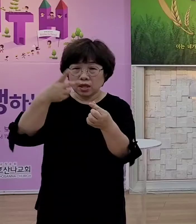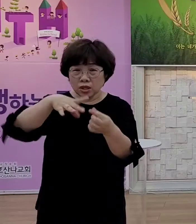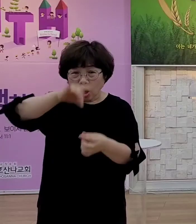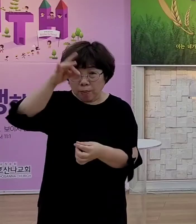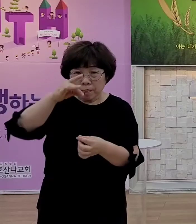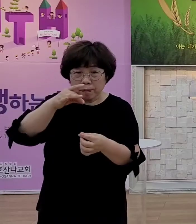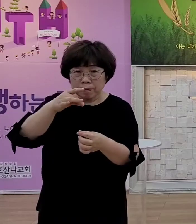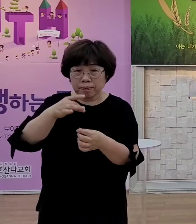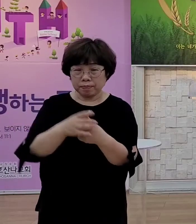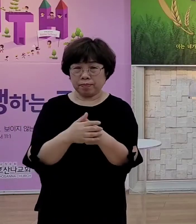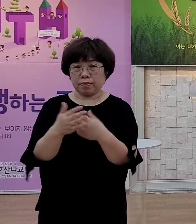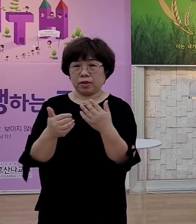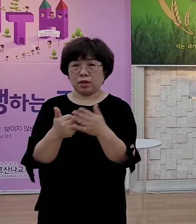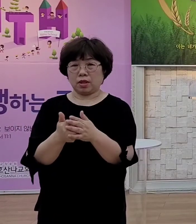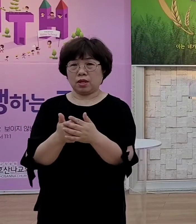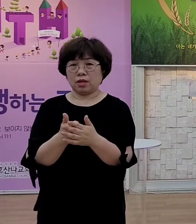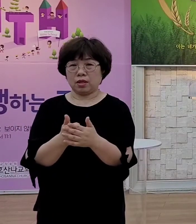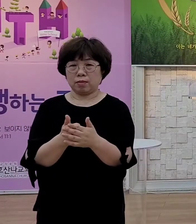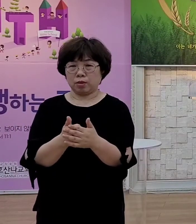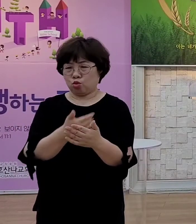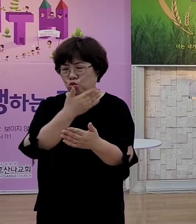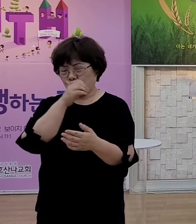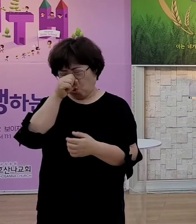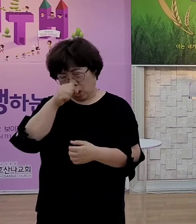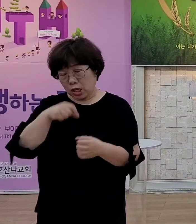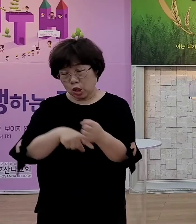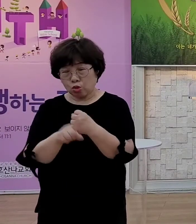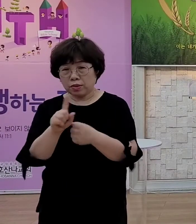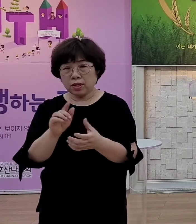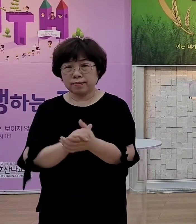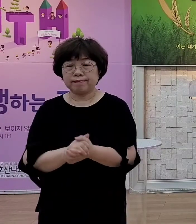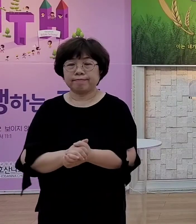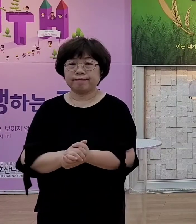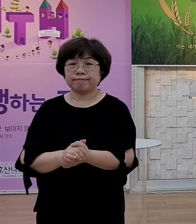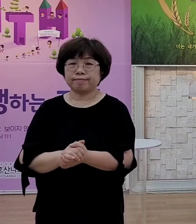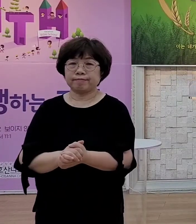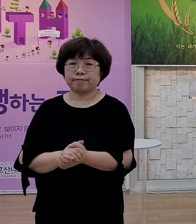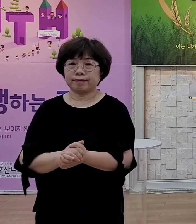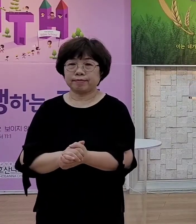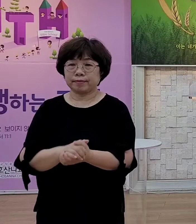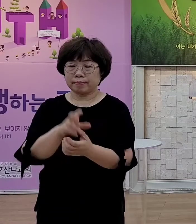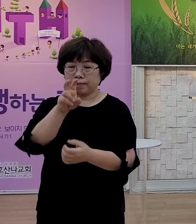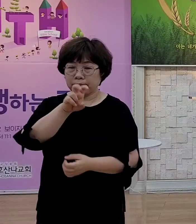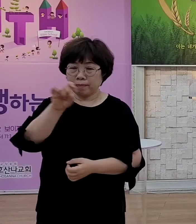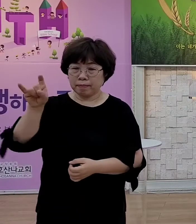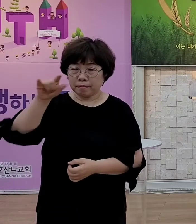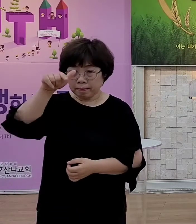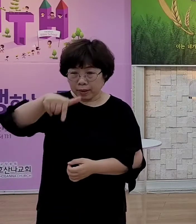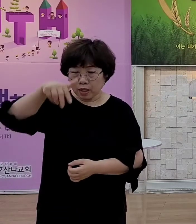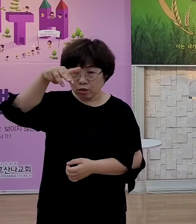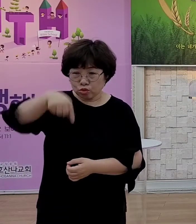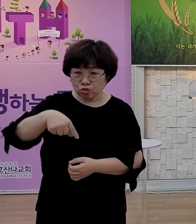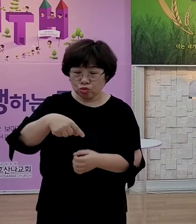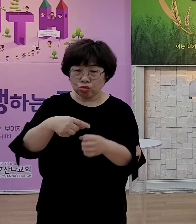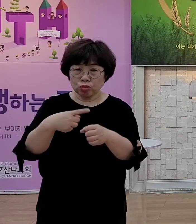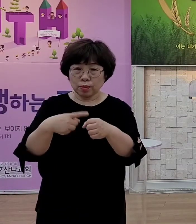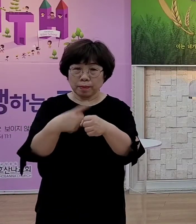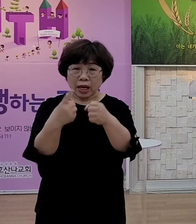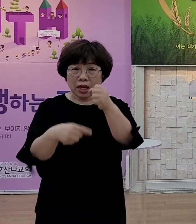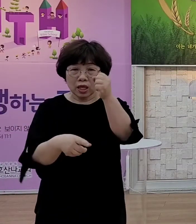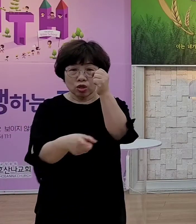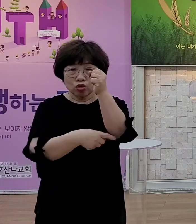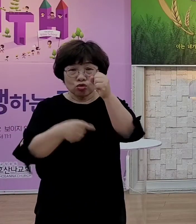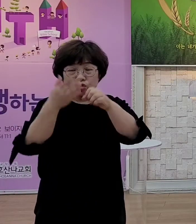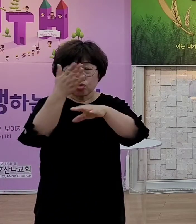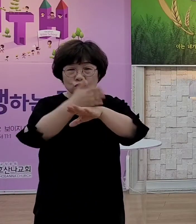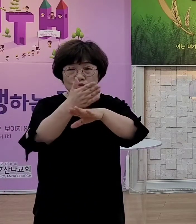원하실까요? 처음 것. 이게 이 맥추절의 1번 의미예요. 처음 것. 이 처음이